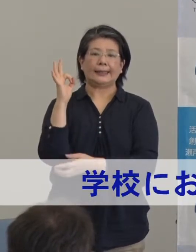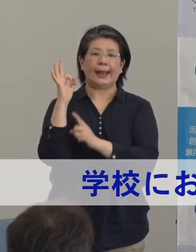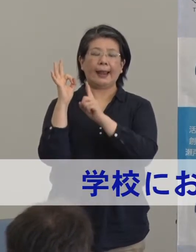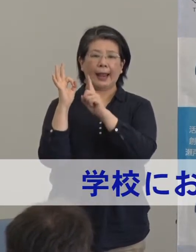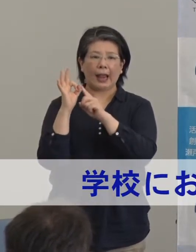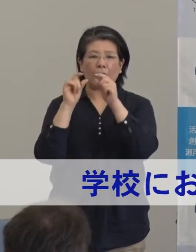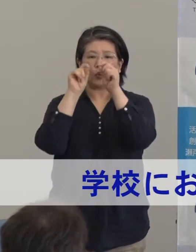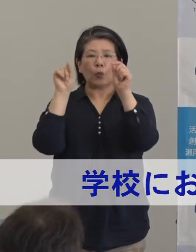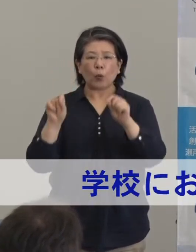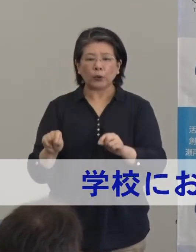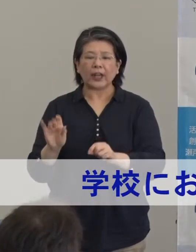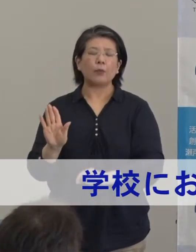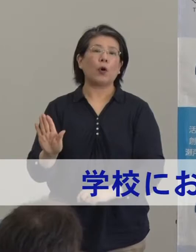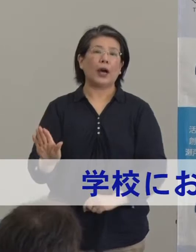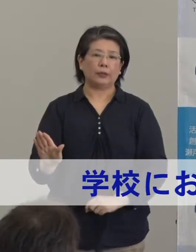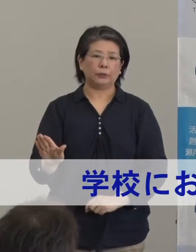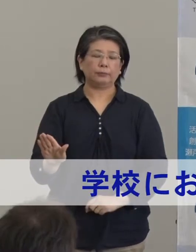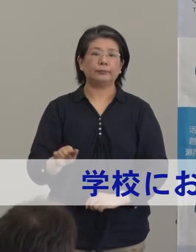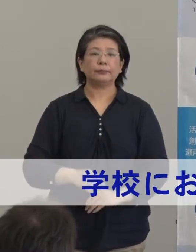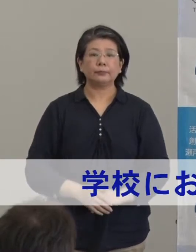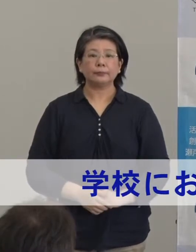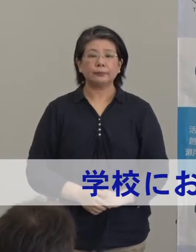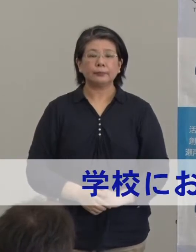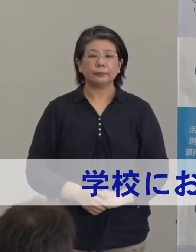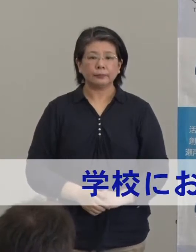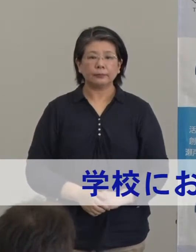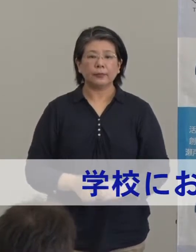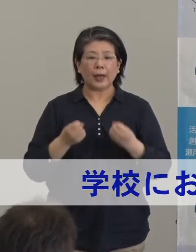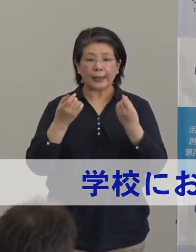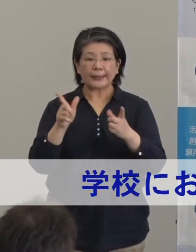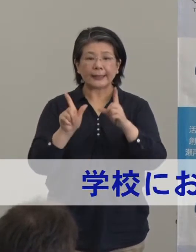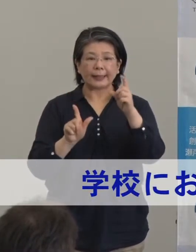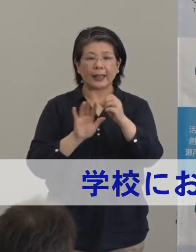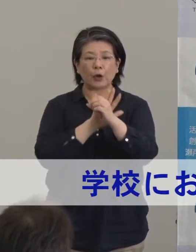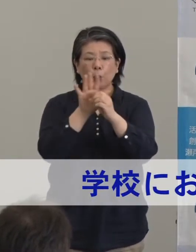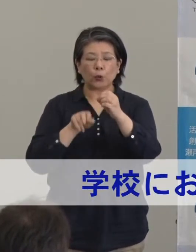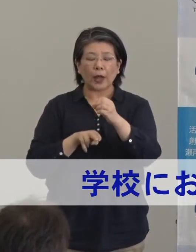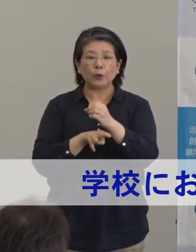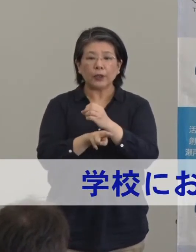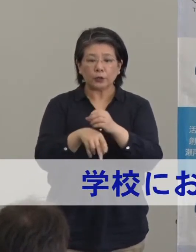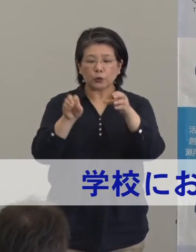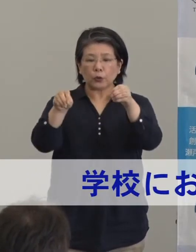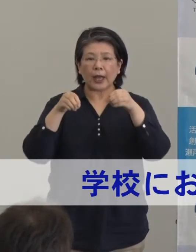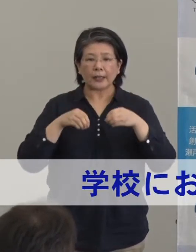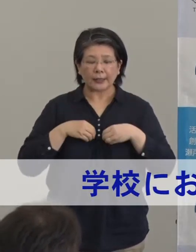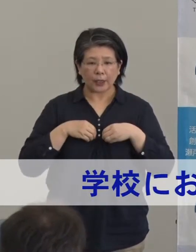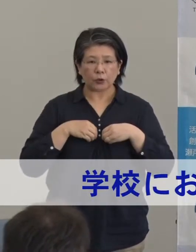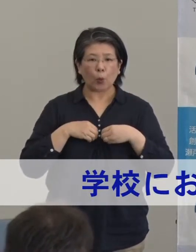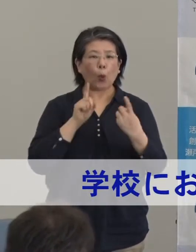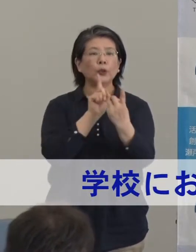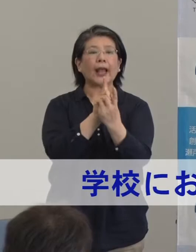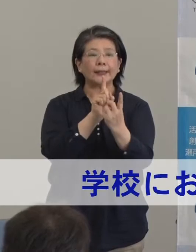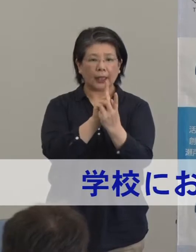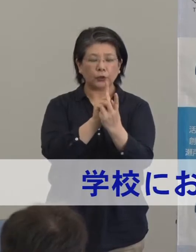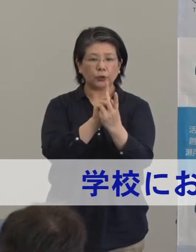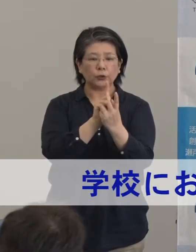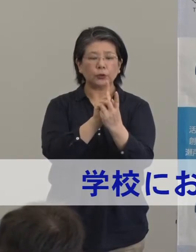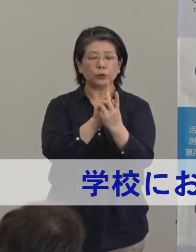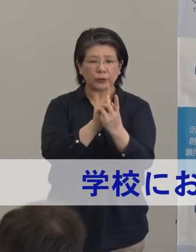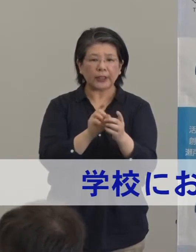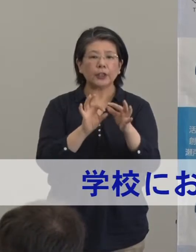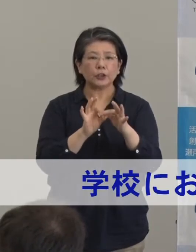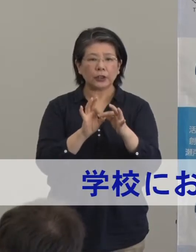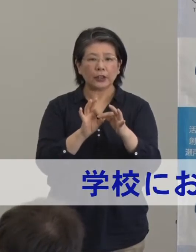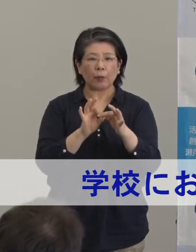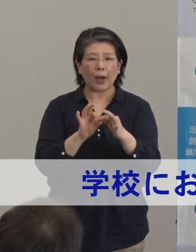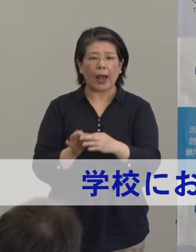ることは事実であります。まあ、ただこの新型コロナウイルス感染症対策自体もやはり相当長